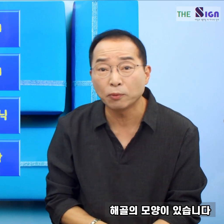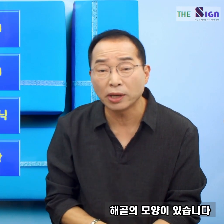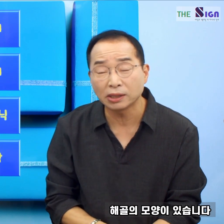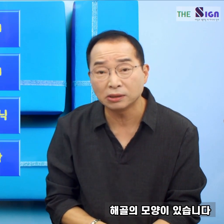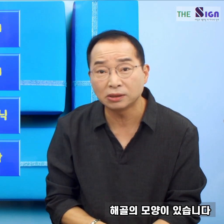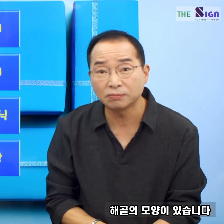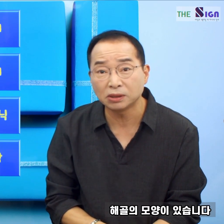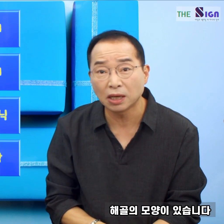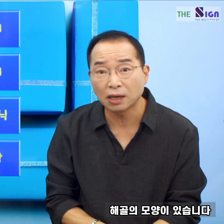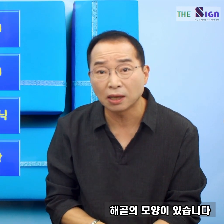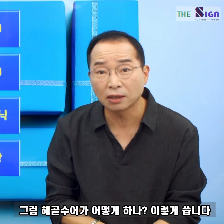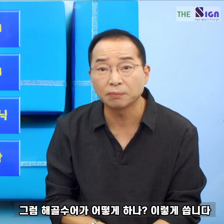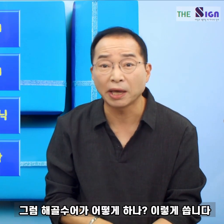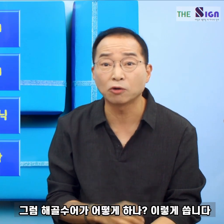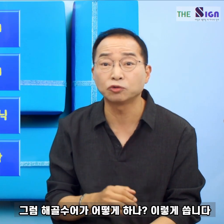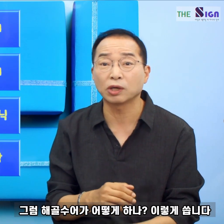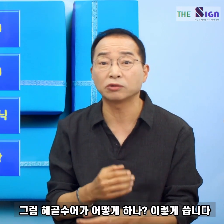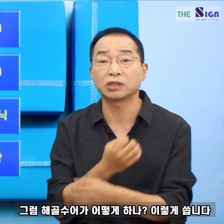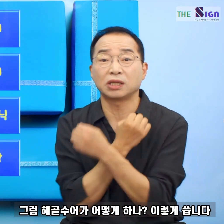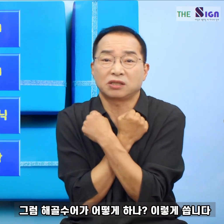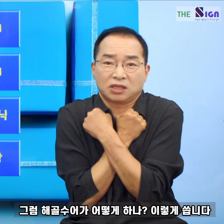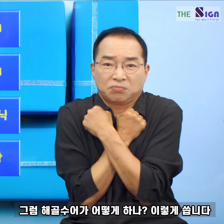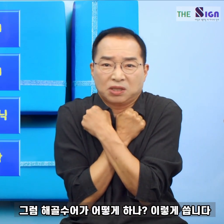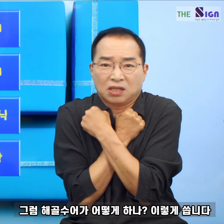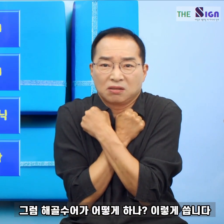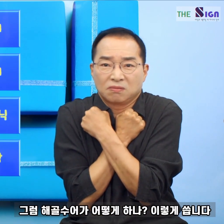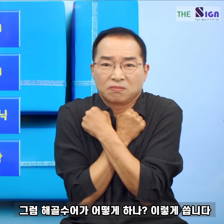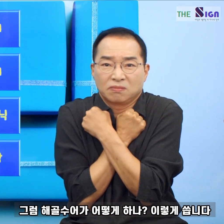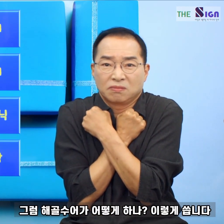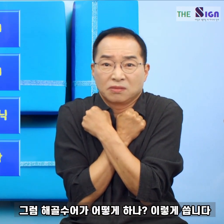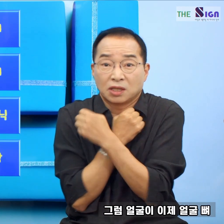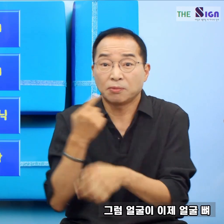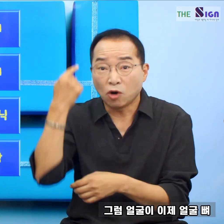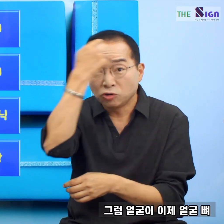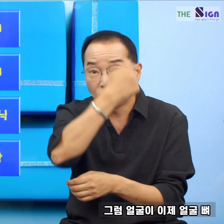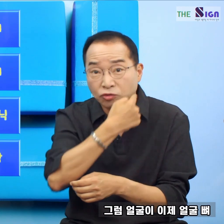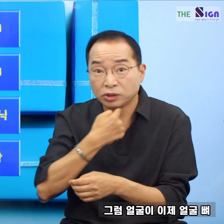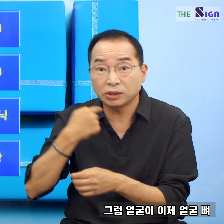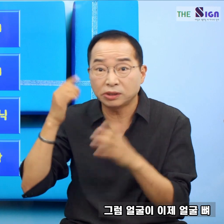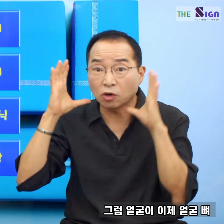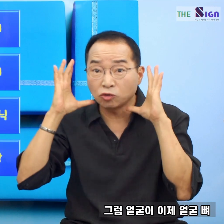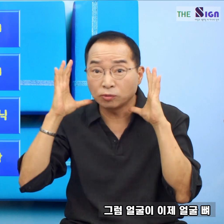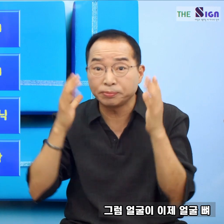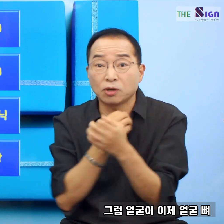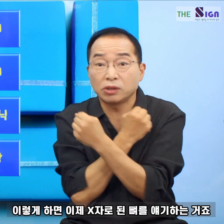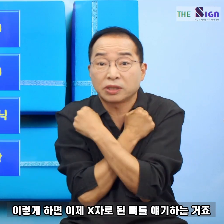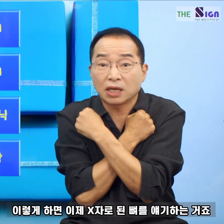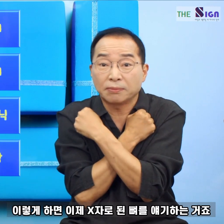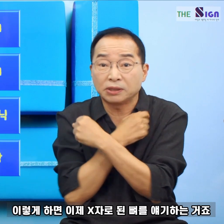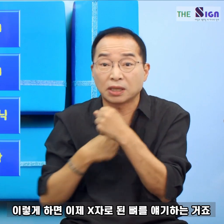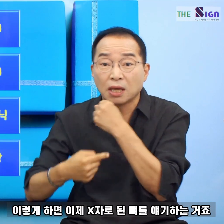모양이 있습니다. 그럼 해골수화가 어떻게 하냐? 이렇게 있습니다. 그러면 얼굴이 이제 얼굴뼈 이렇게 하면 이제